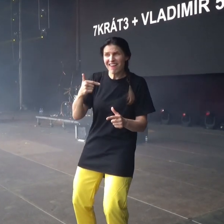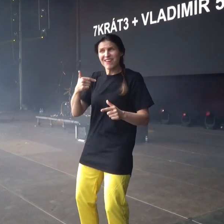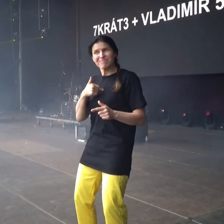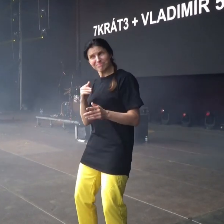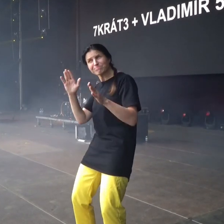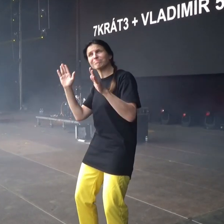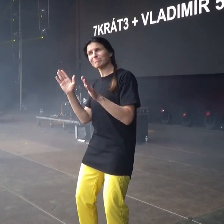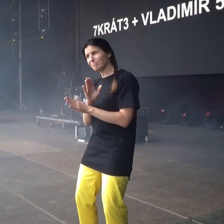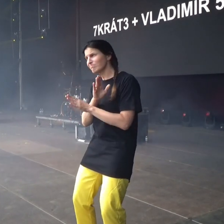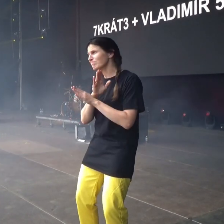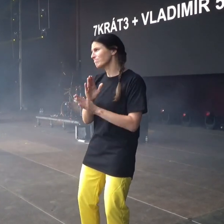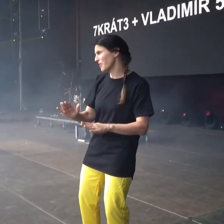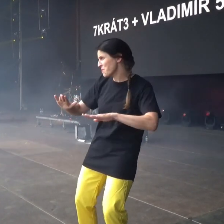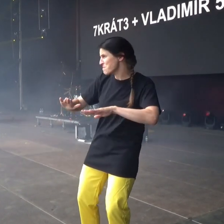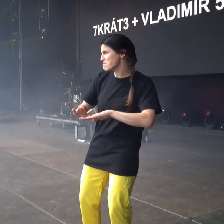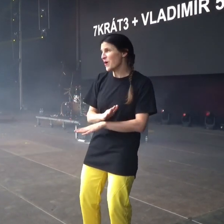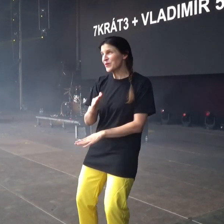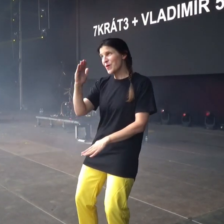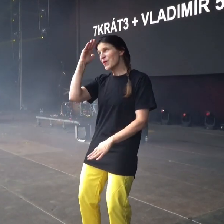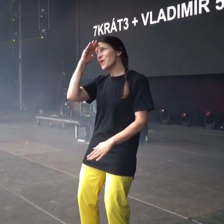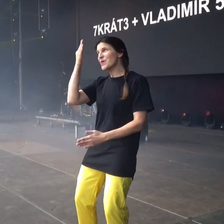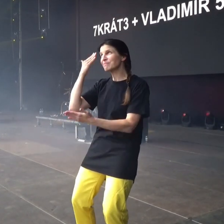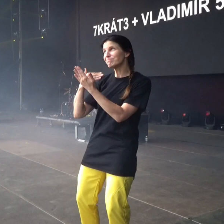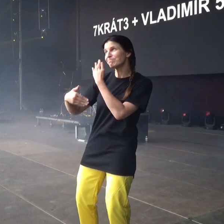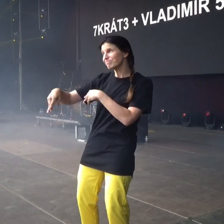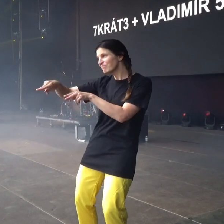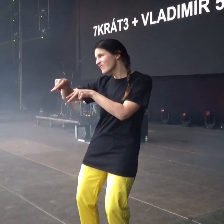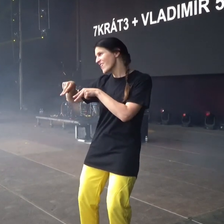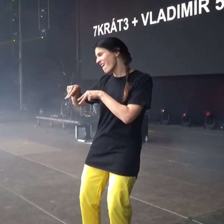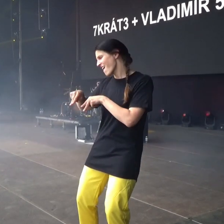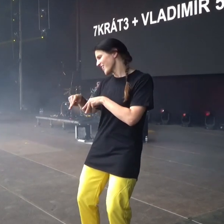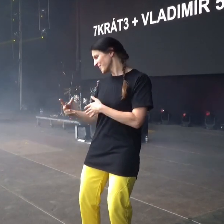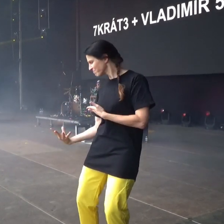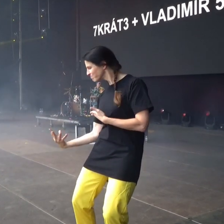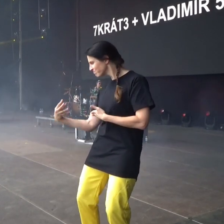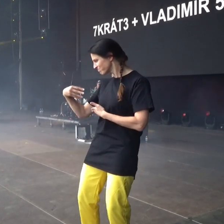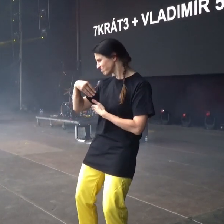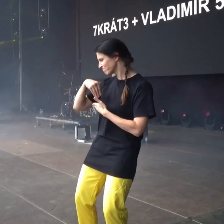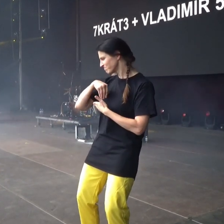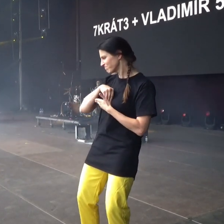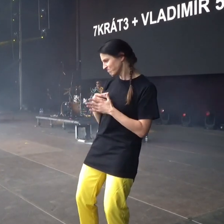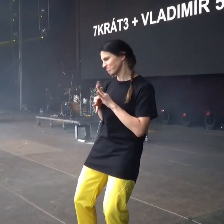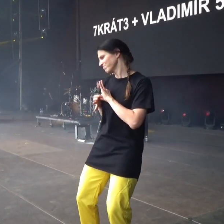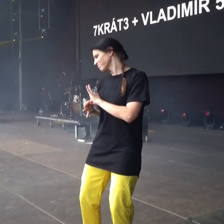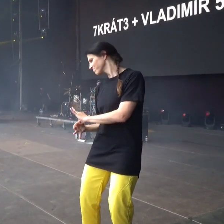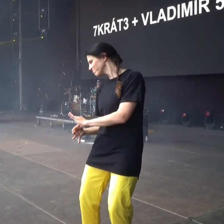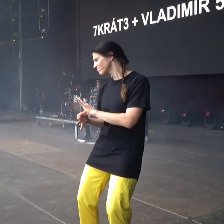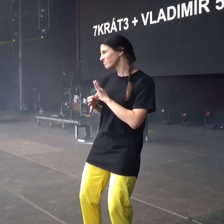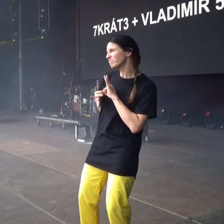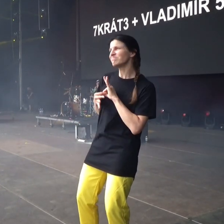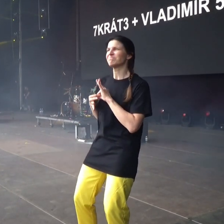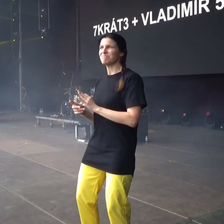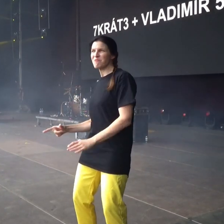Všichá, jen komúgyzít svůj, a teď